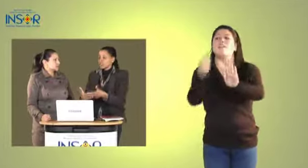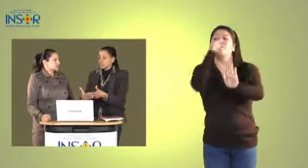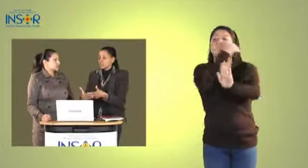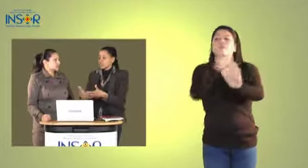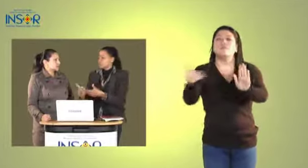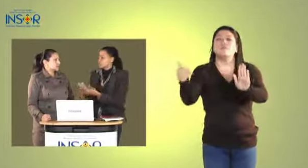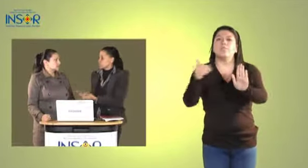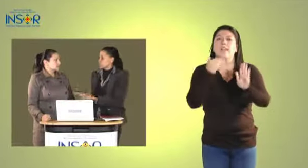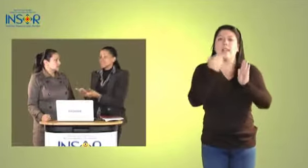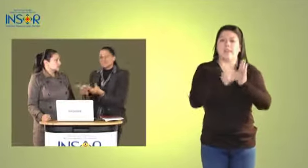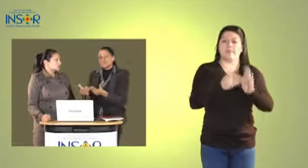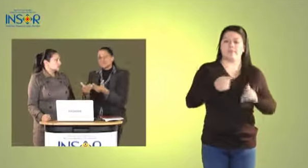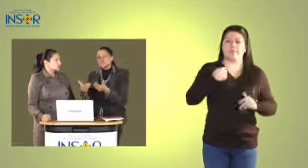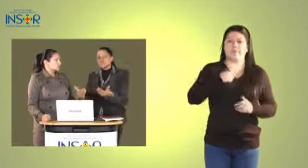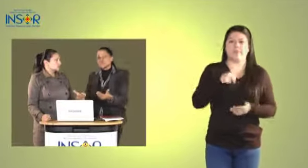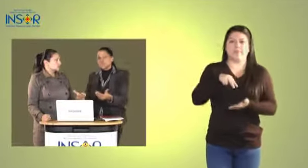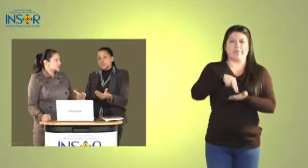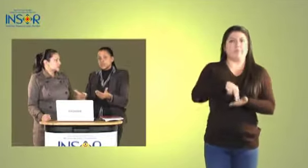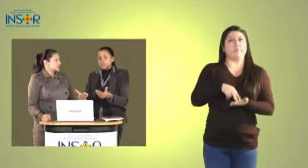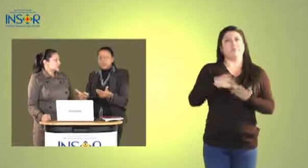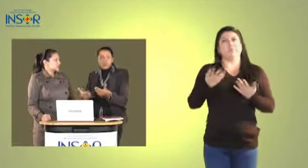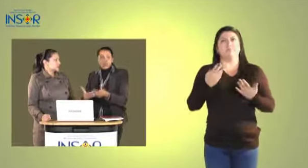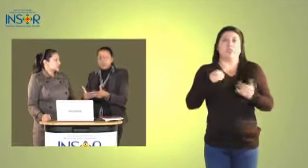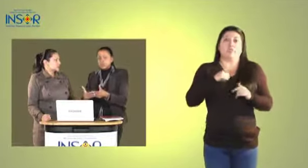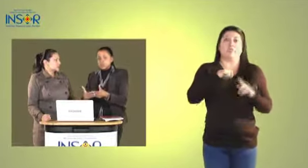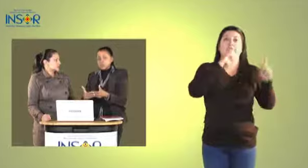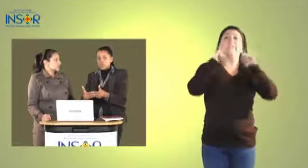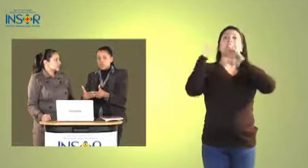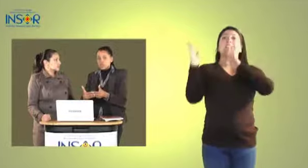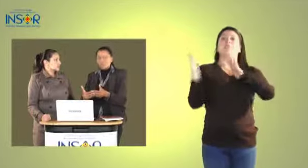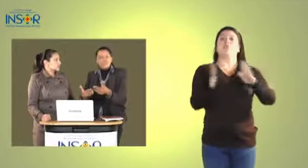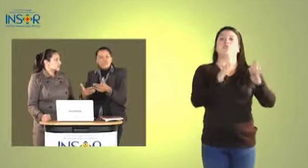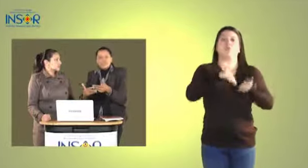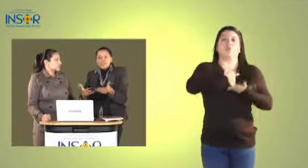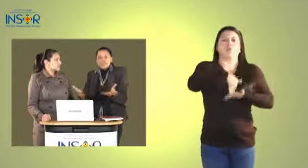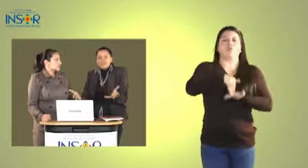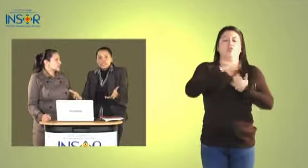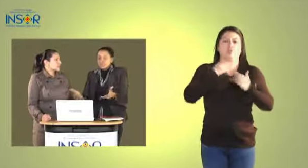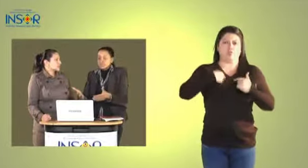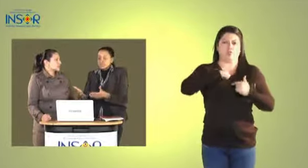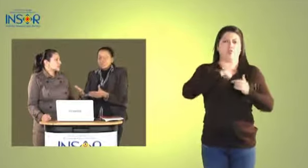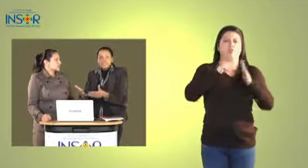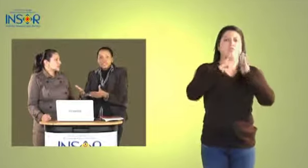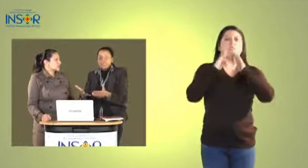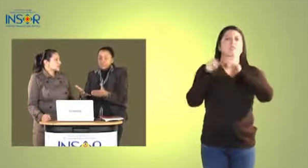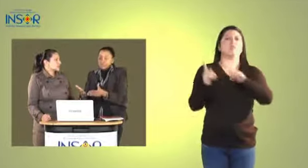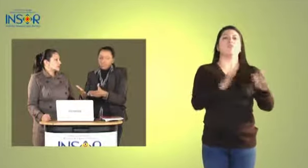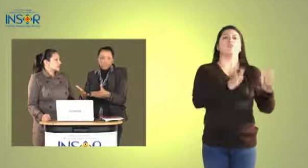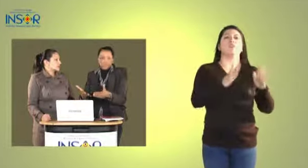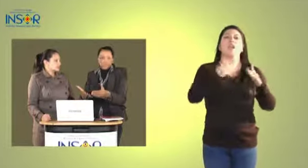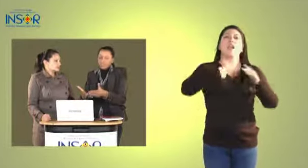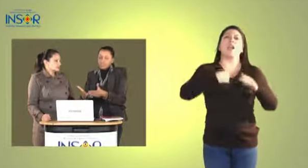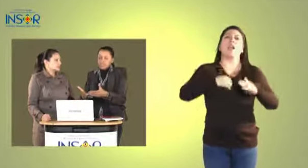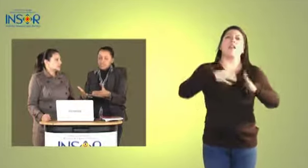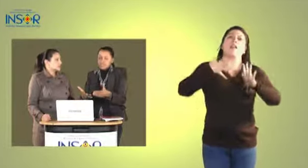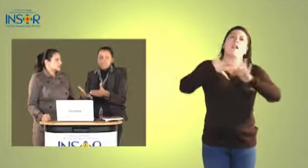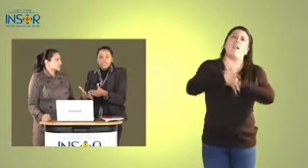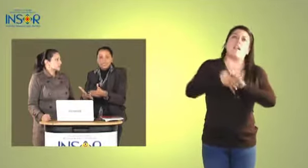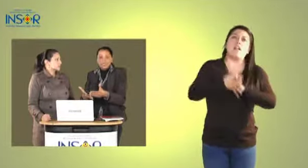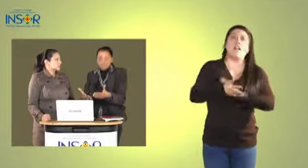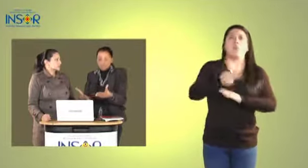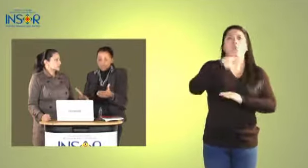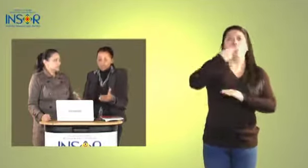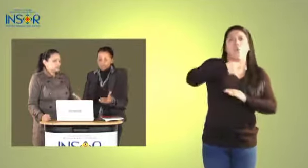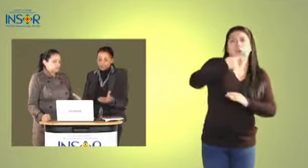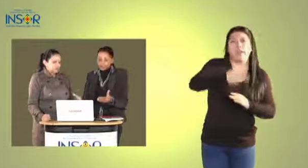es, por ejemplo, como estamos parados desde lo discursivo, nosotros estamos mostrando a los niños diferentes textos narrativos, está el cuento, la leyenda,